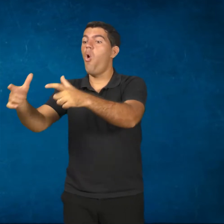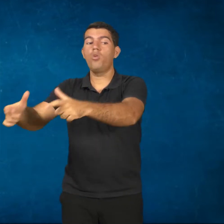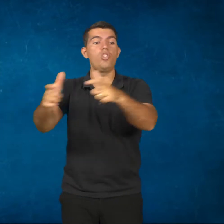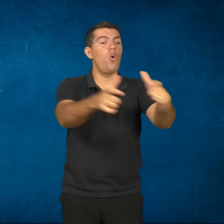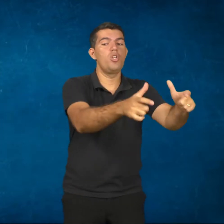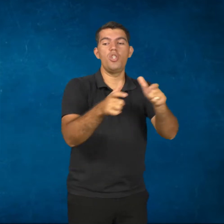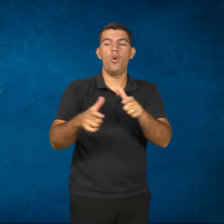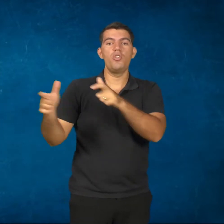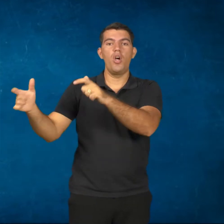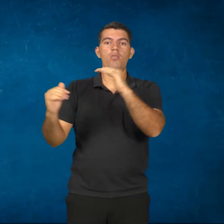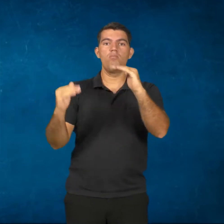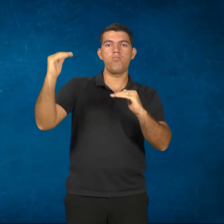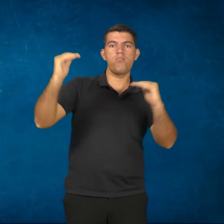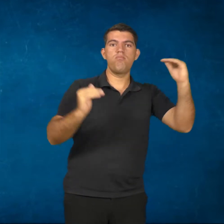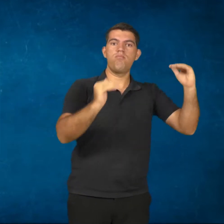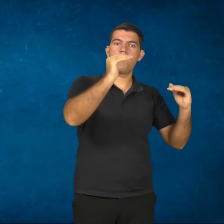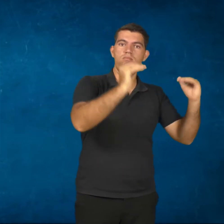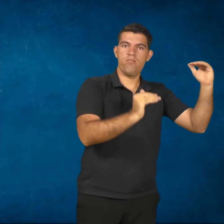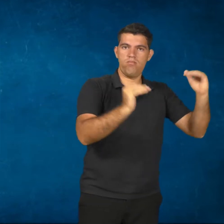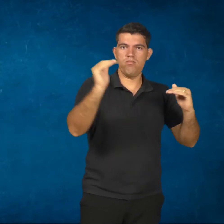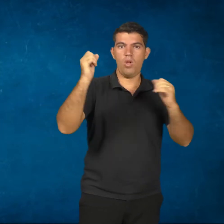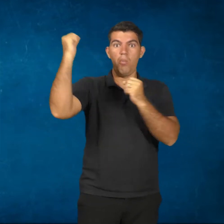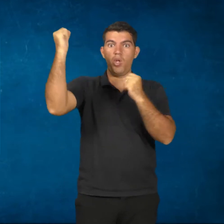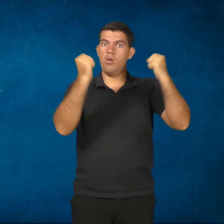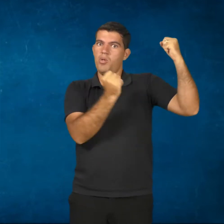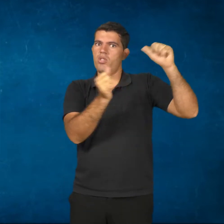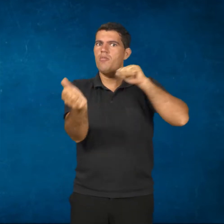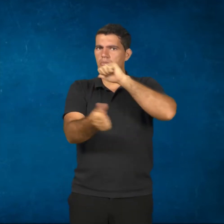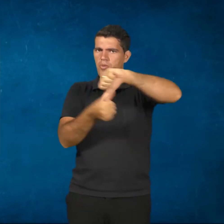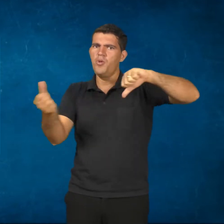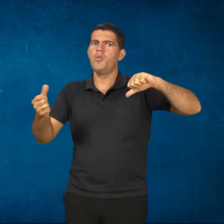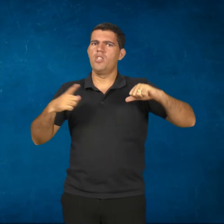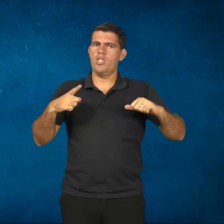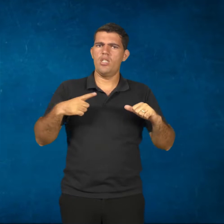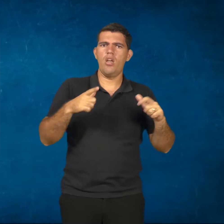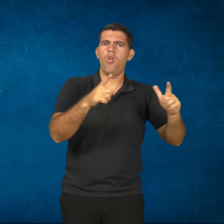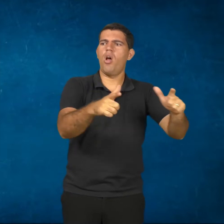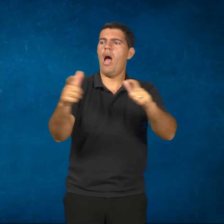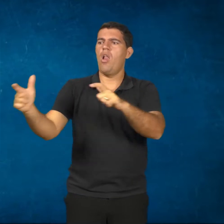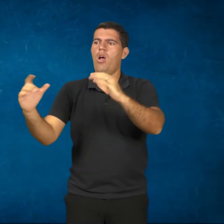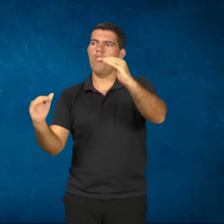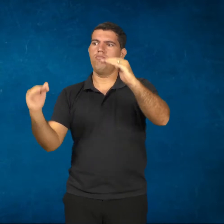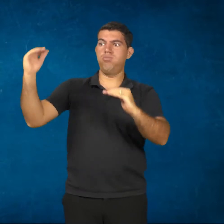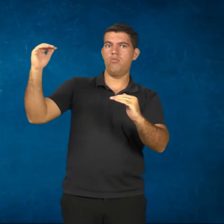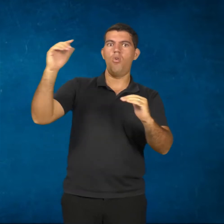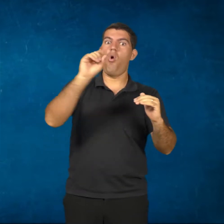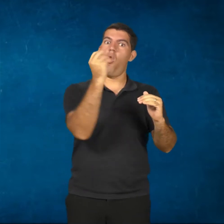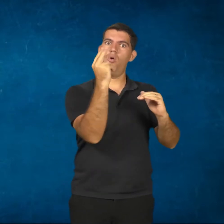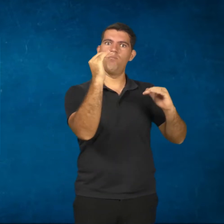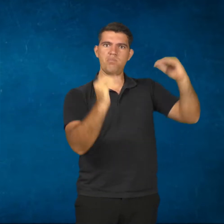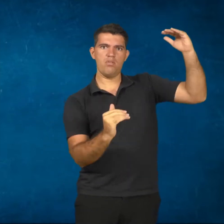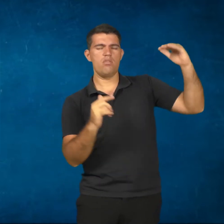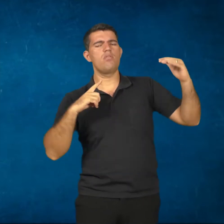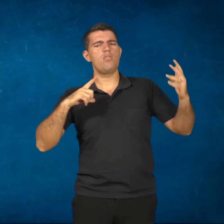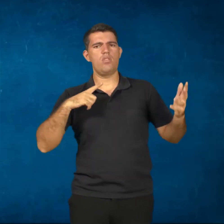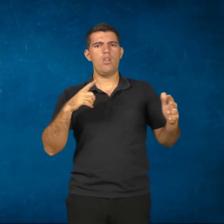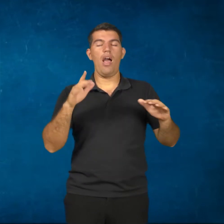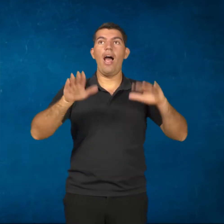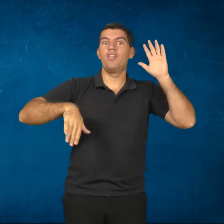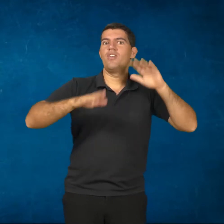Mudam as relações de poder e mudam as posições. Talvez não naquele grau em que a